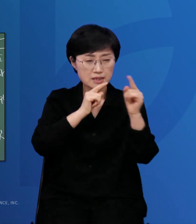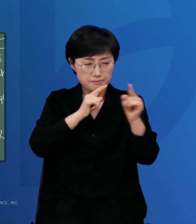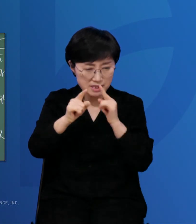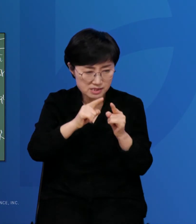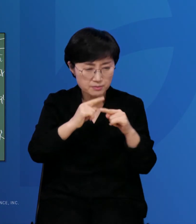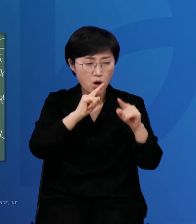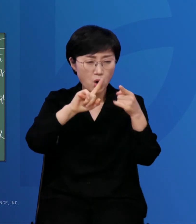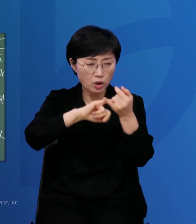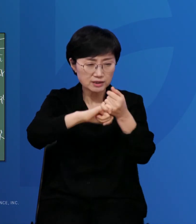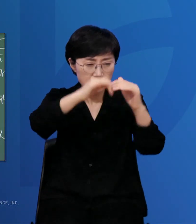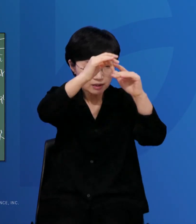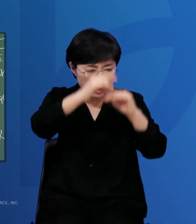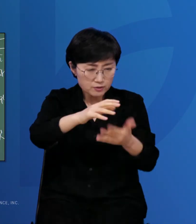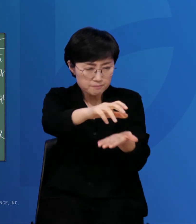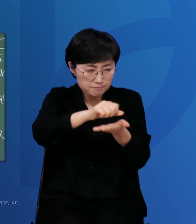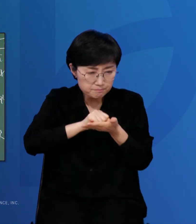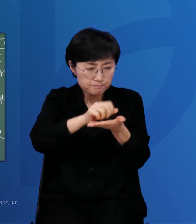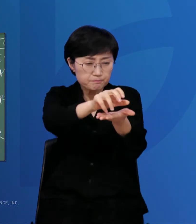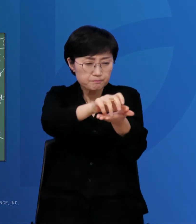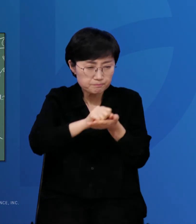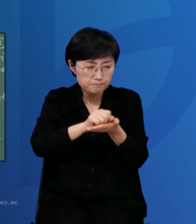저는.